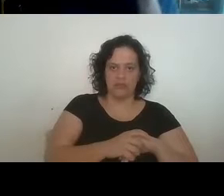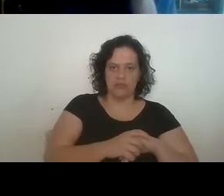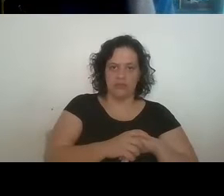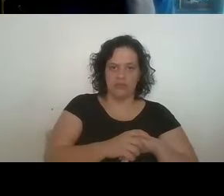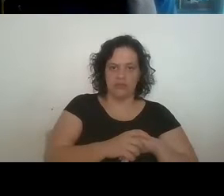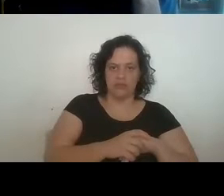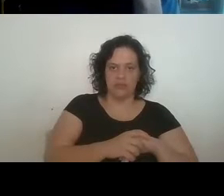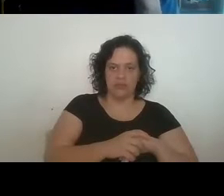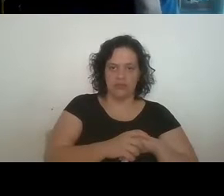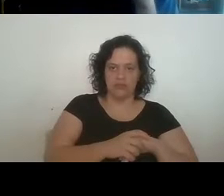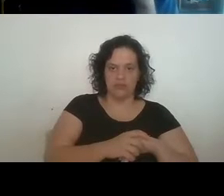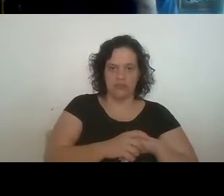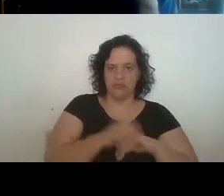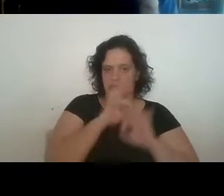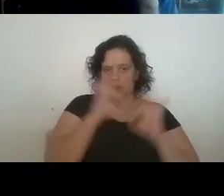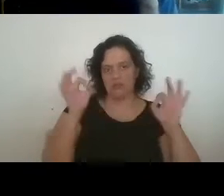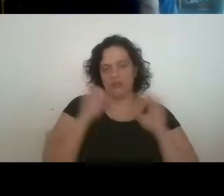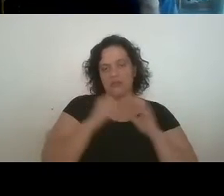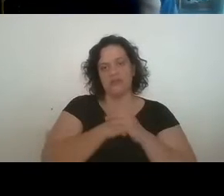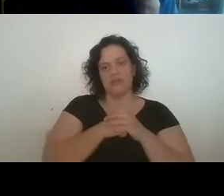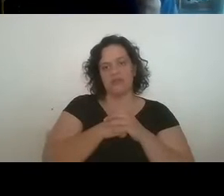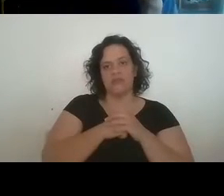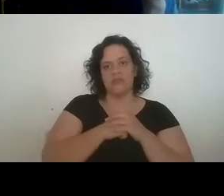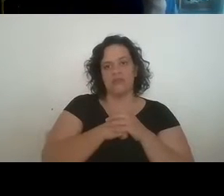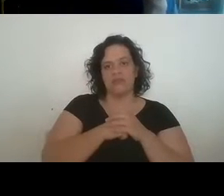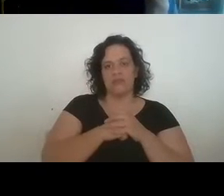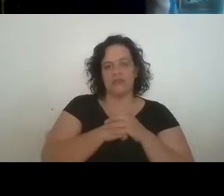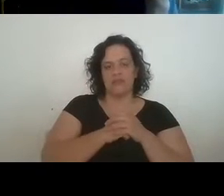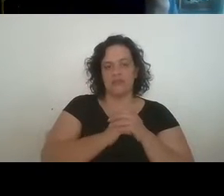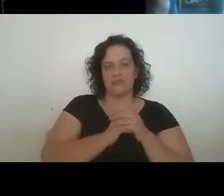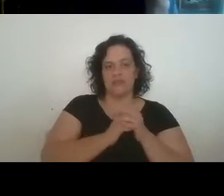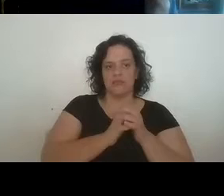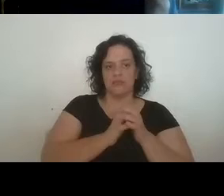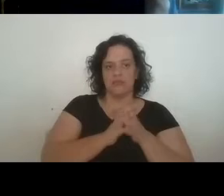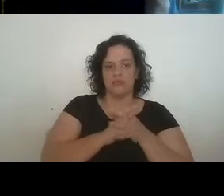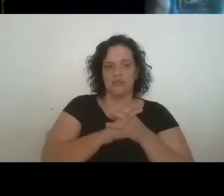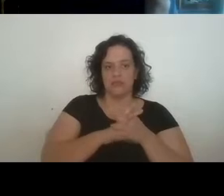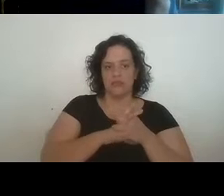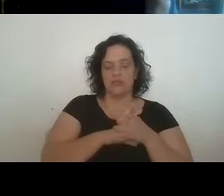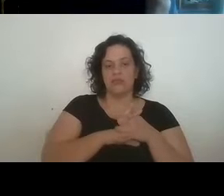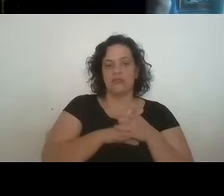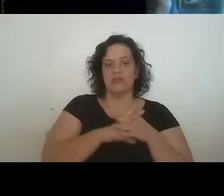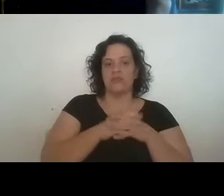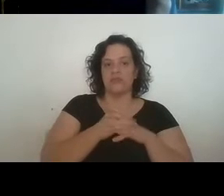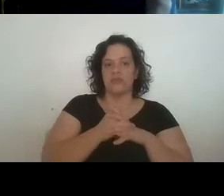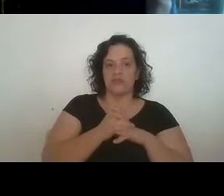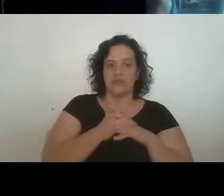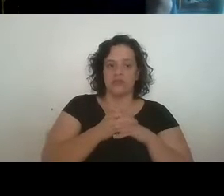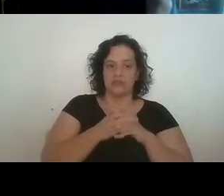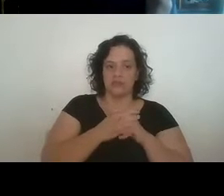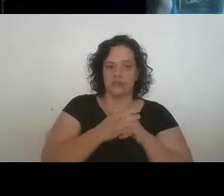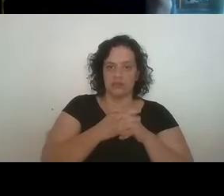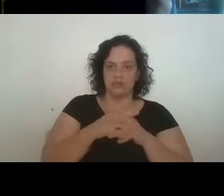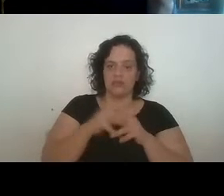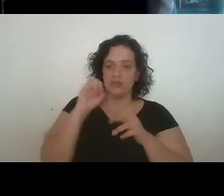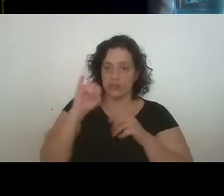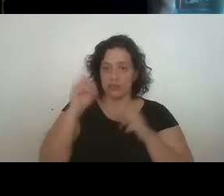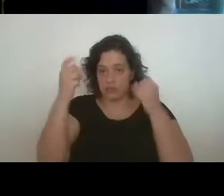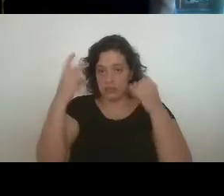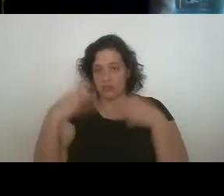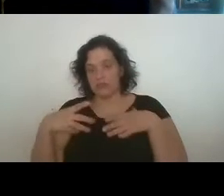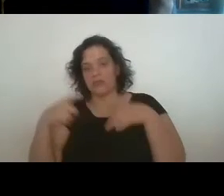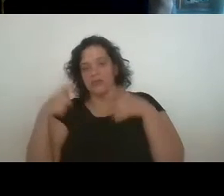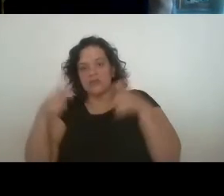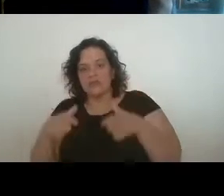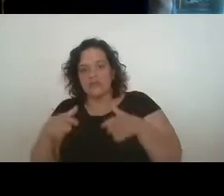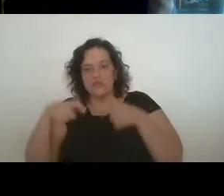Aí, ótimo. Maravilha. Bom, então basicamente é isso. Quando a gente está falando desse canteiro pluvial, a gente tem essas